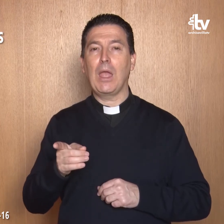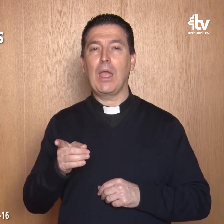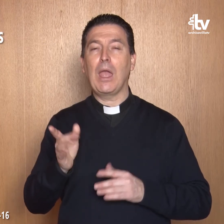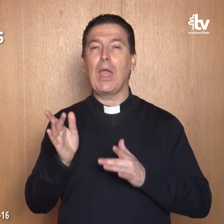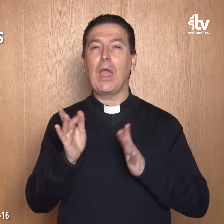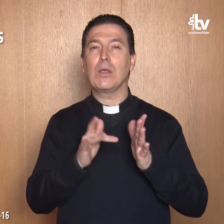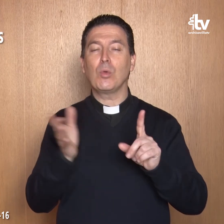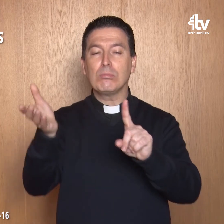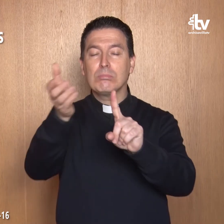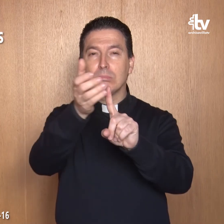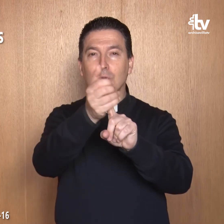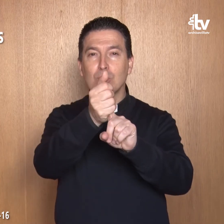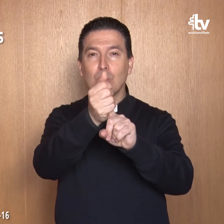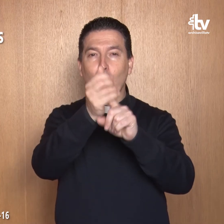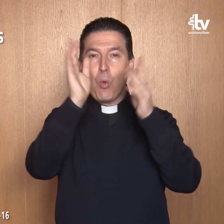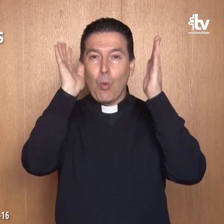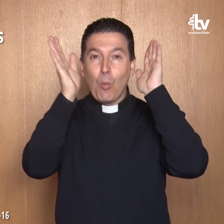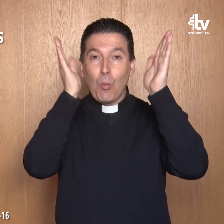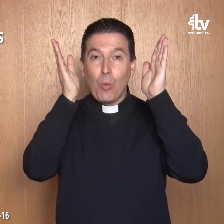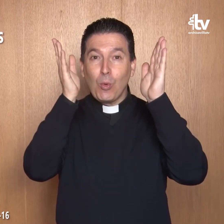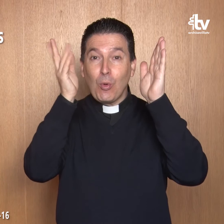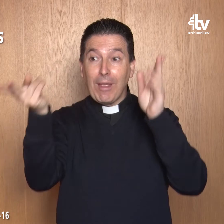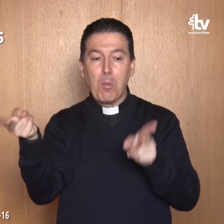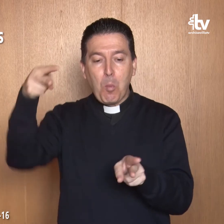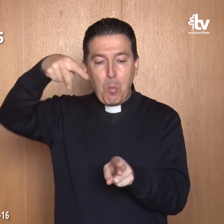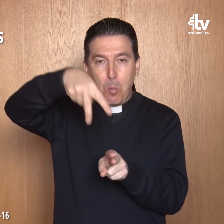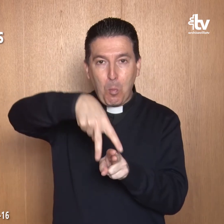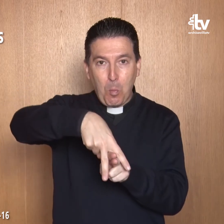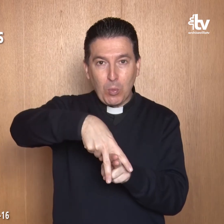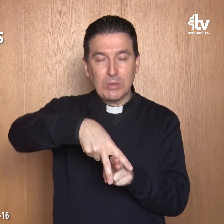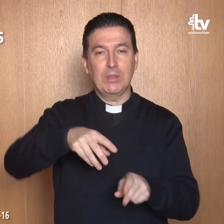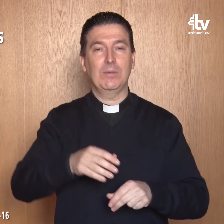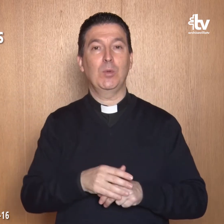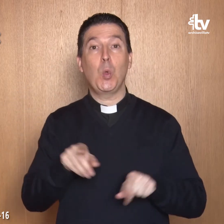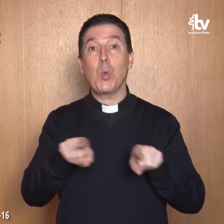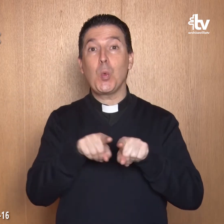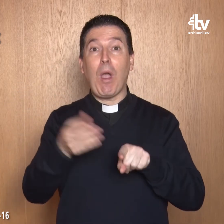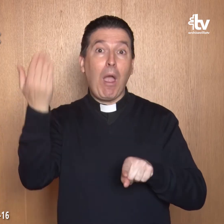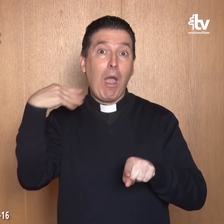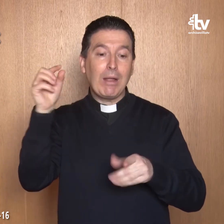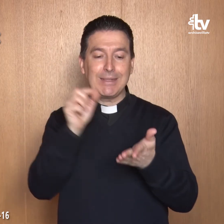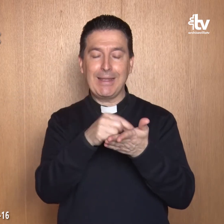Encontrando Jesús, un pollino, montó sobre él, como está escrito